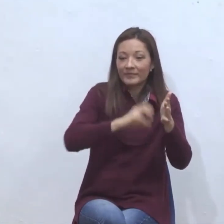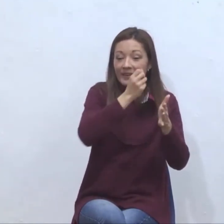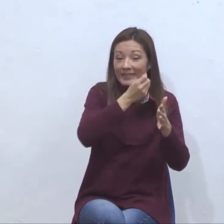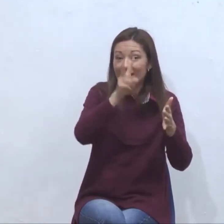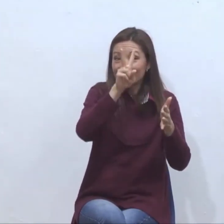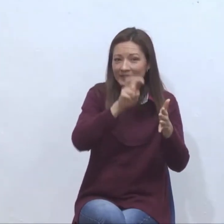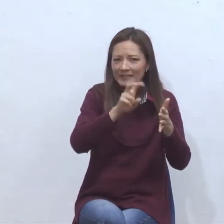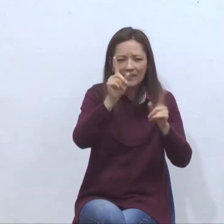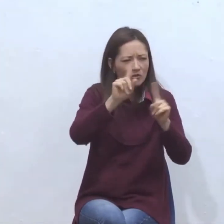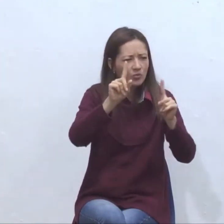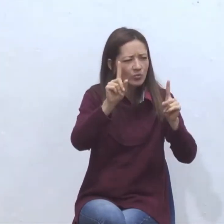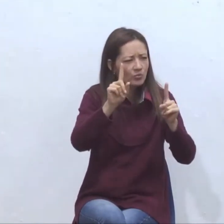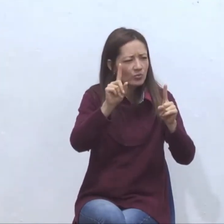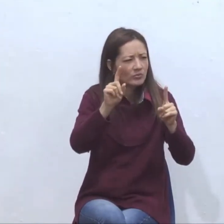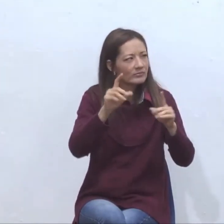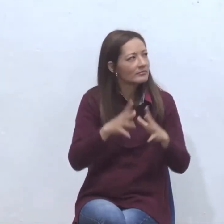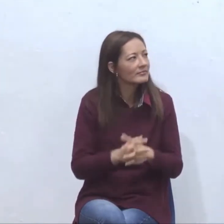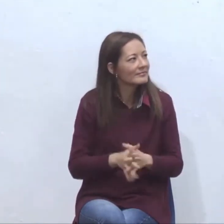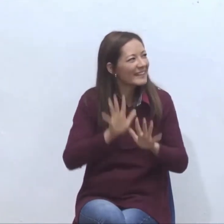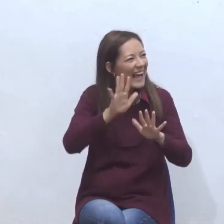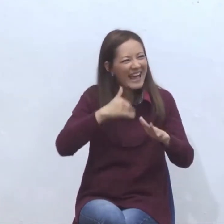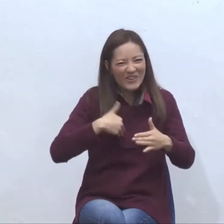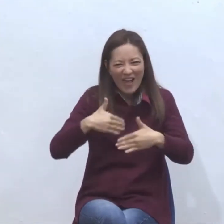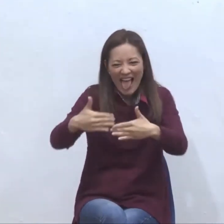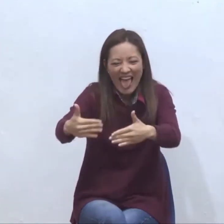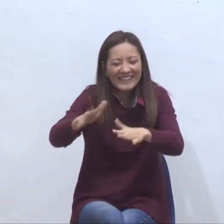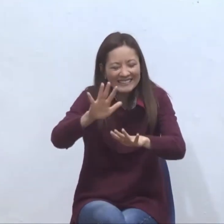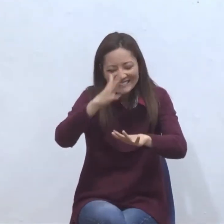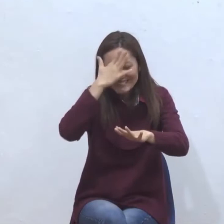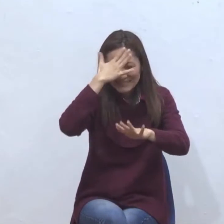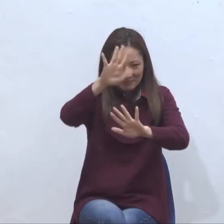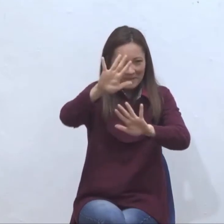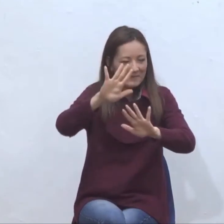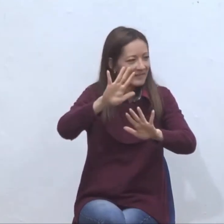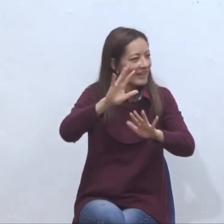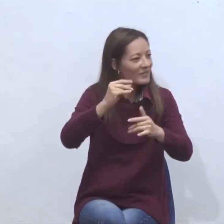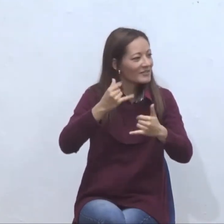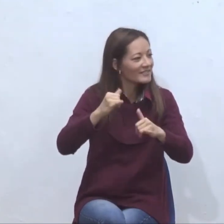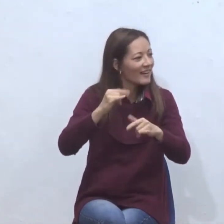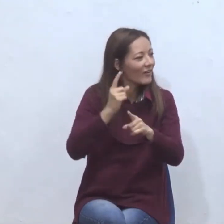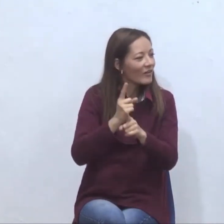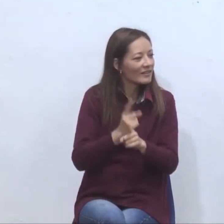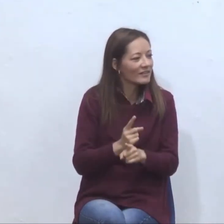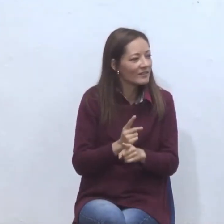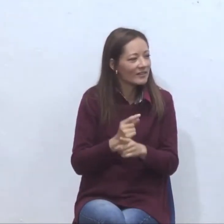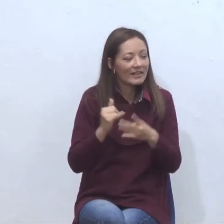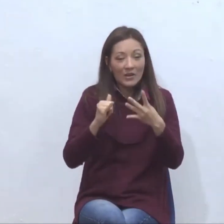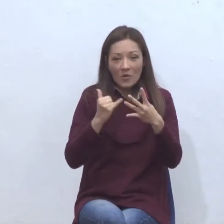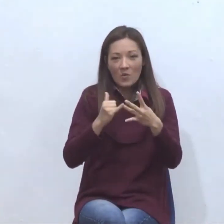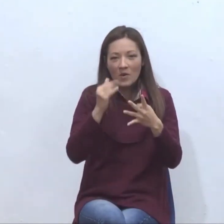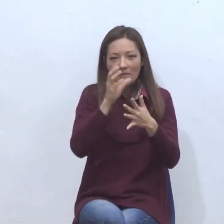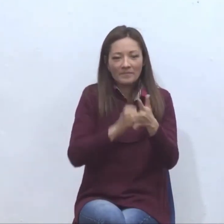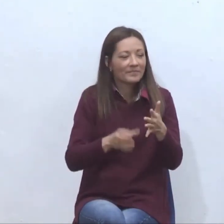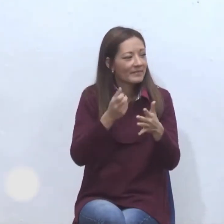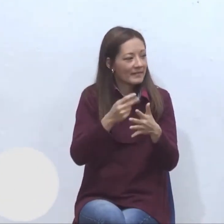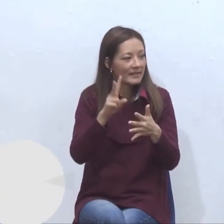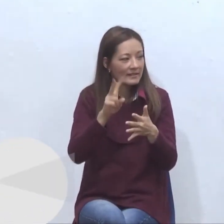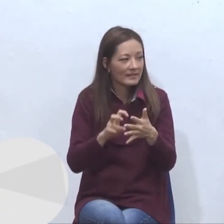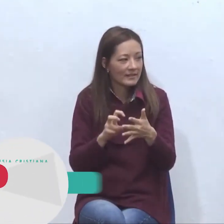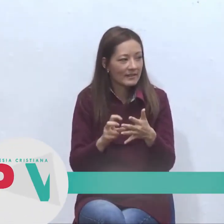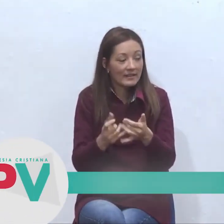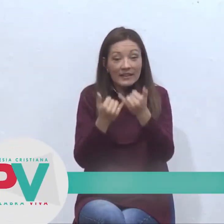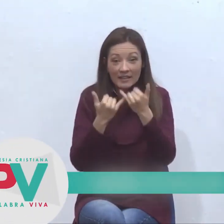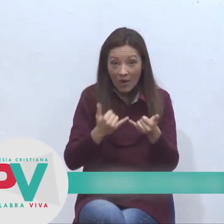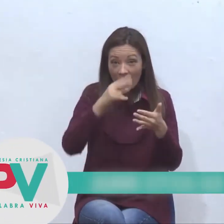17. No, lo que pasa fue que me adelanté, ya expliqué eso. No, sí, Juan capítulo 17. Y